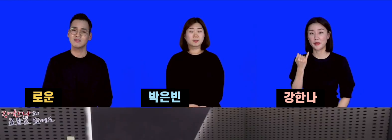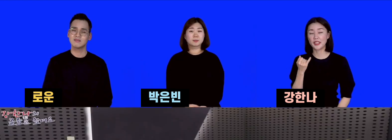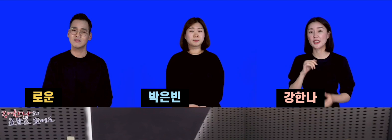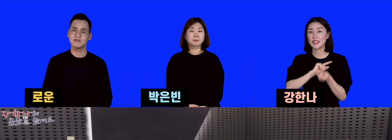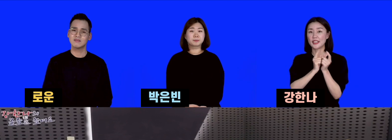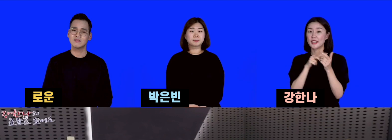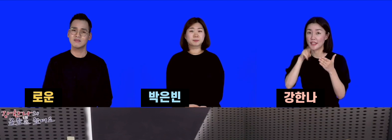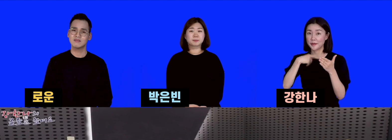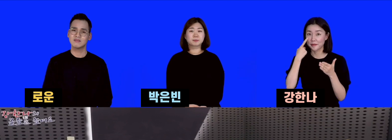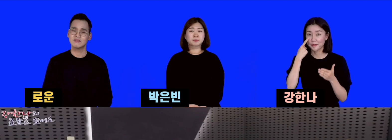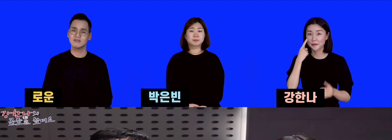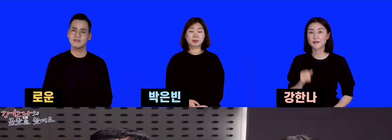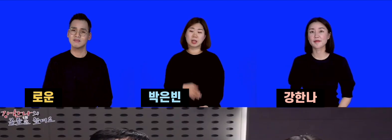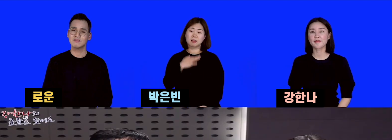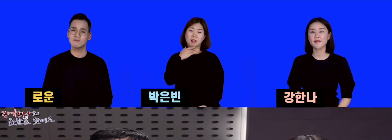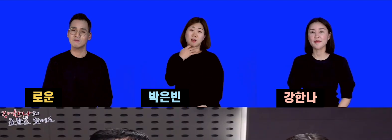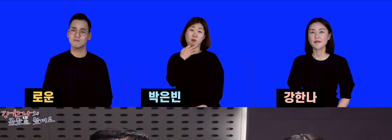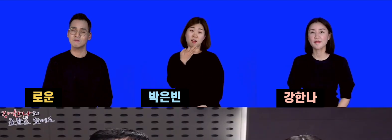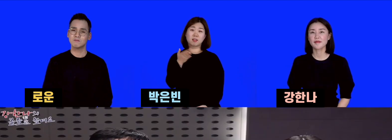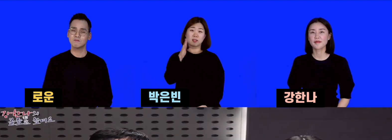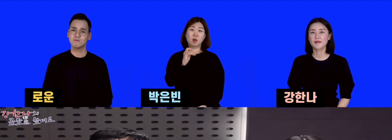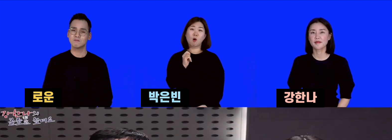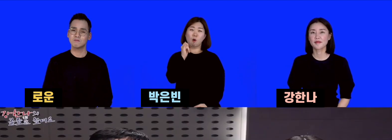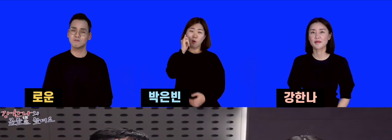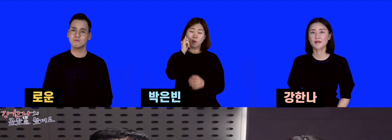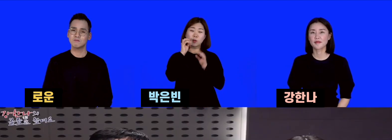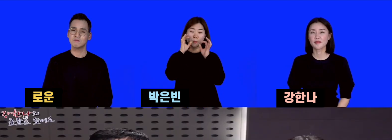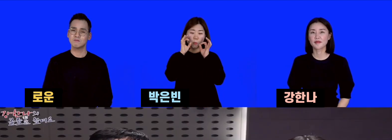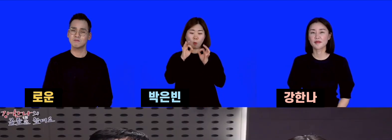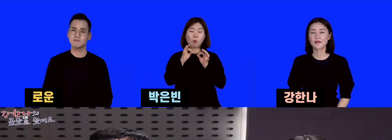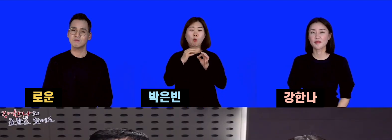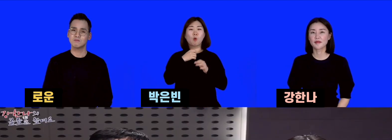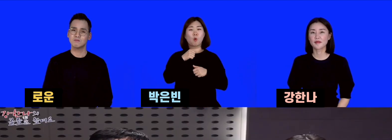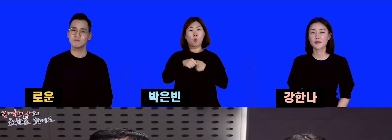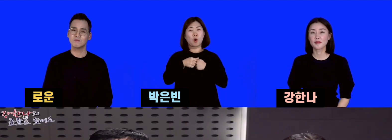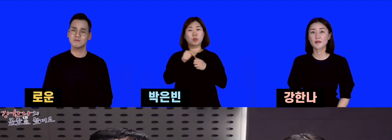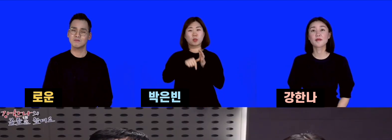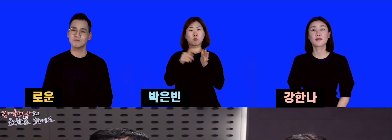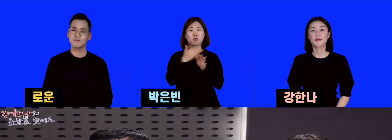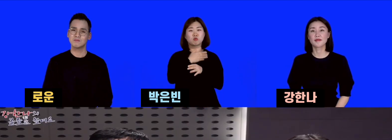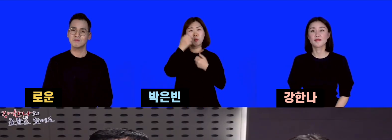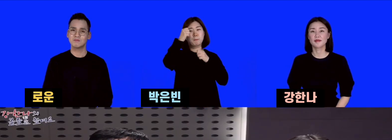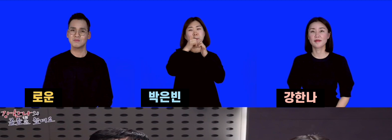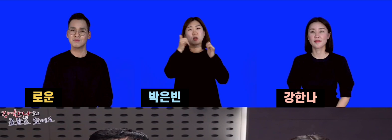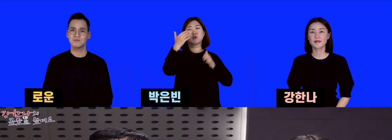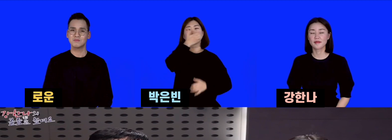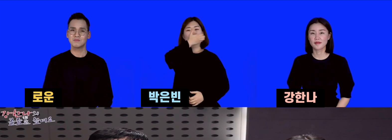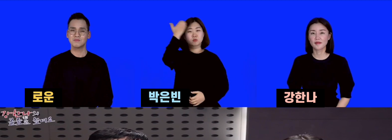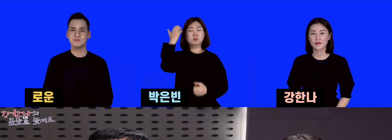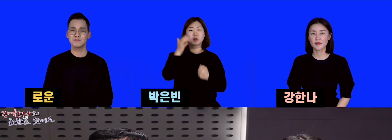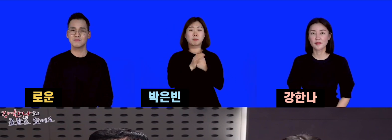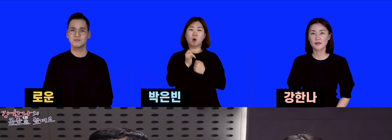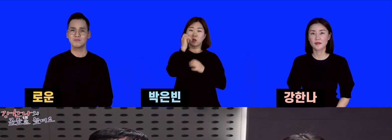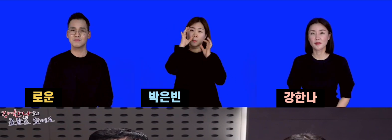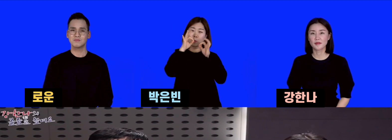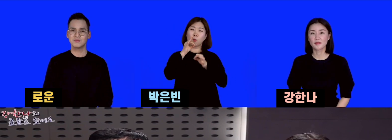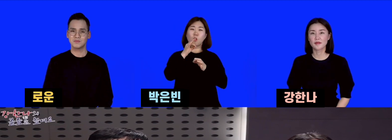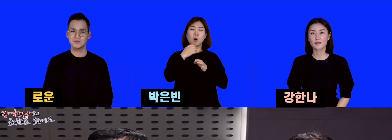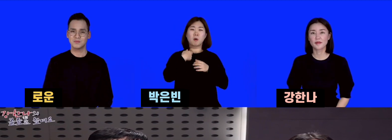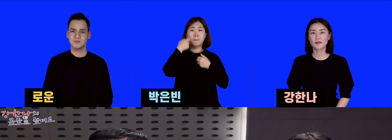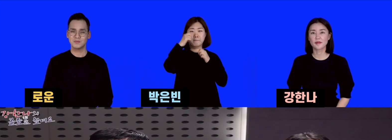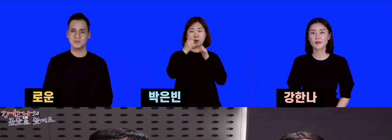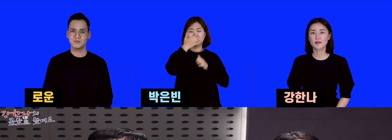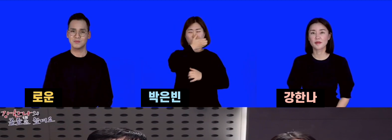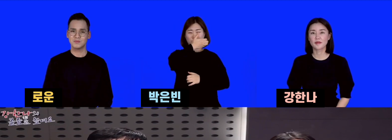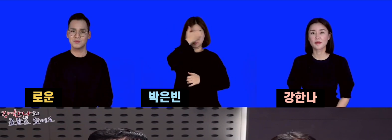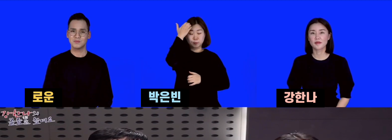씨가 소개해 주세요 14살인데 은빈 언니를 보고 5학년 때부터 꿈이 배우가 되었어요 제가 은빈 언니를 보고 배우라는 꿈을